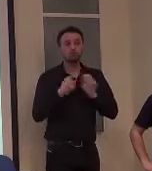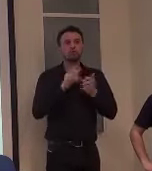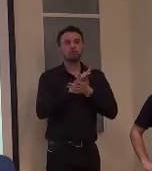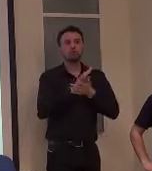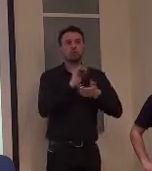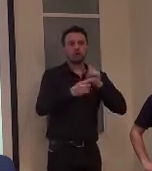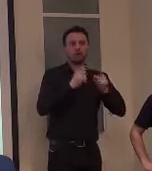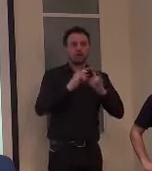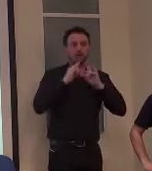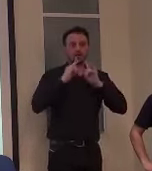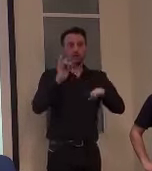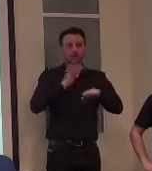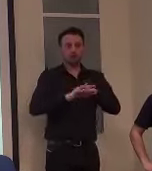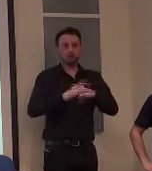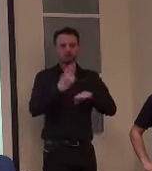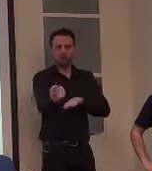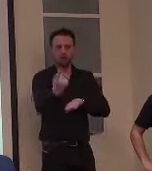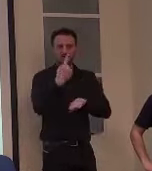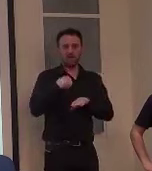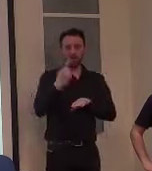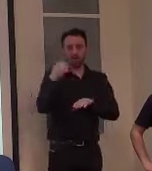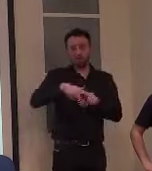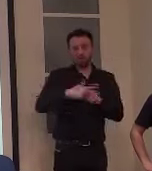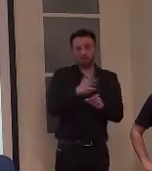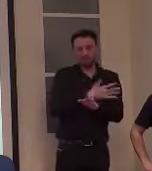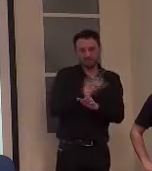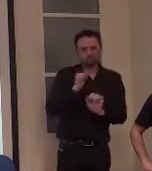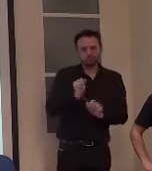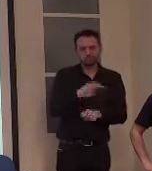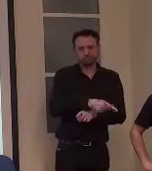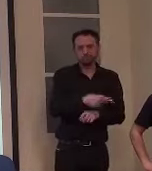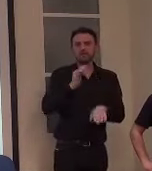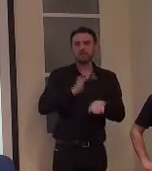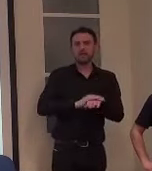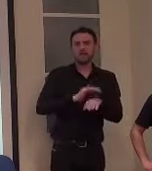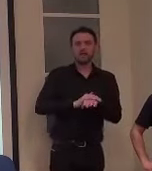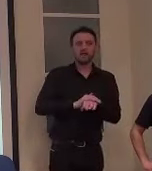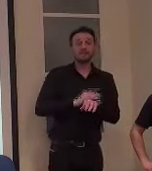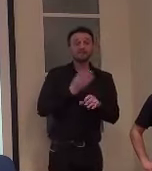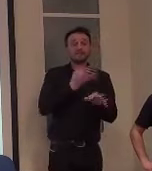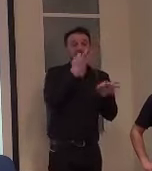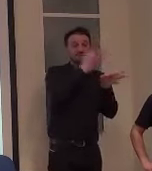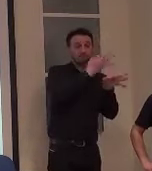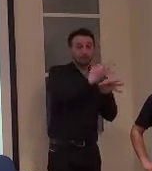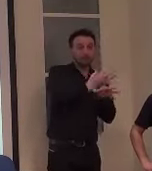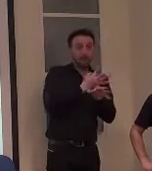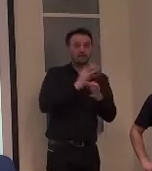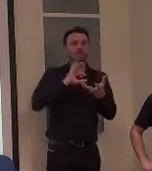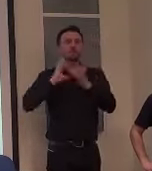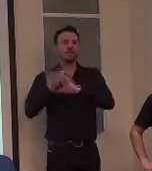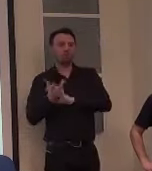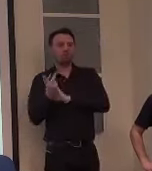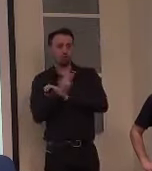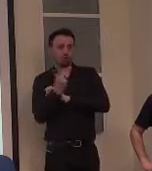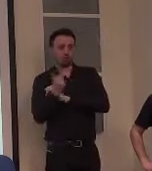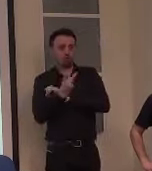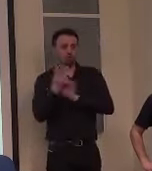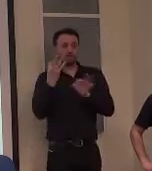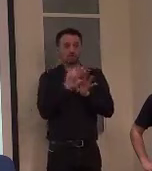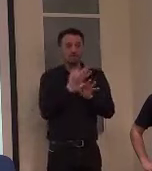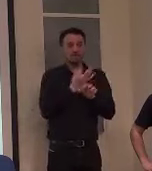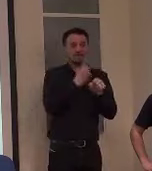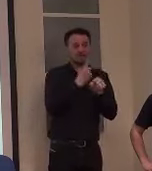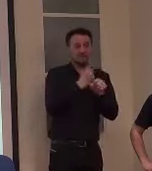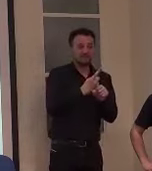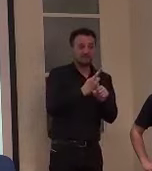con la corresponsabilidad y salió en el taller la corresponsabilidad entre niveles y entre modalidades de nivel inicial a